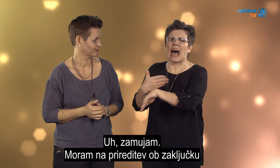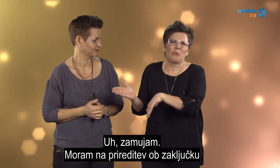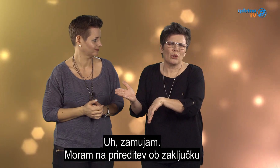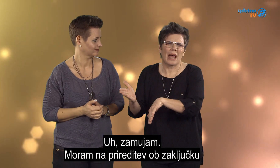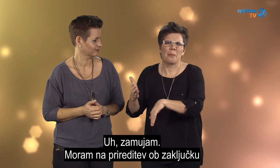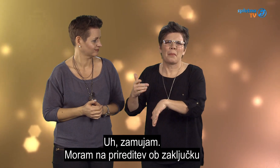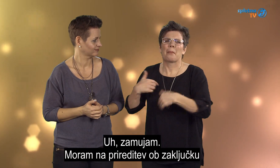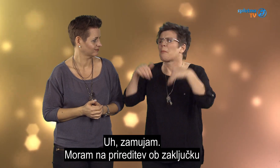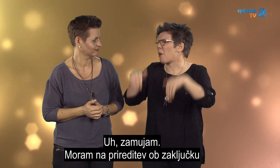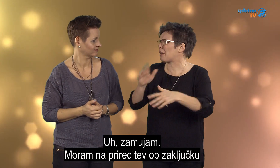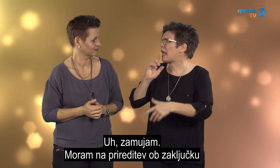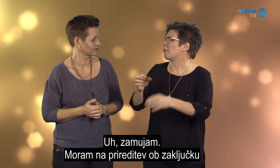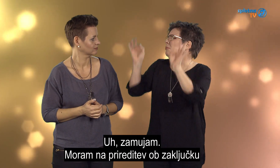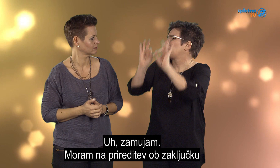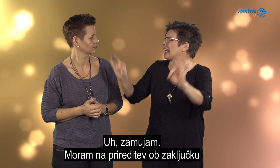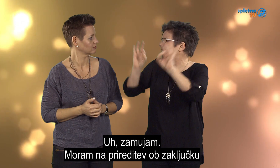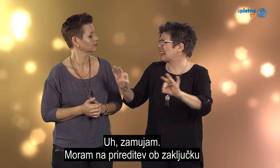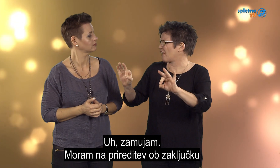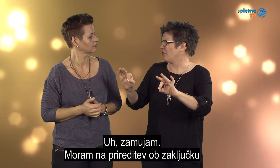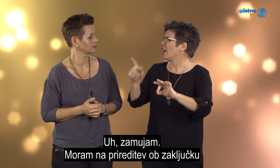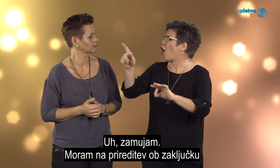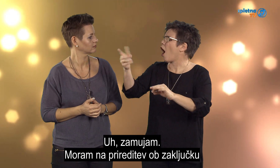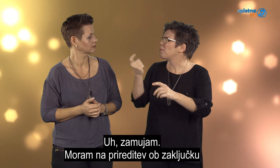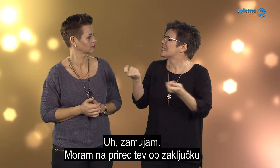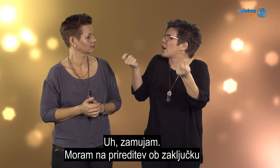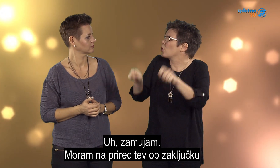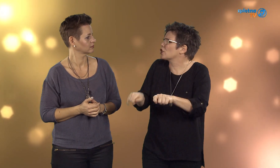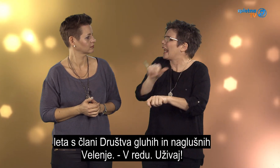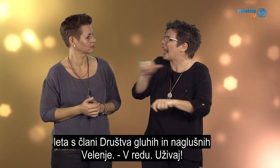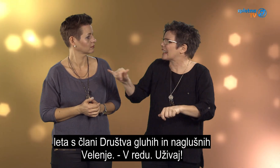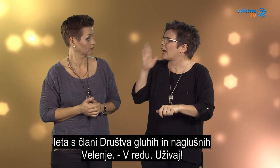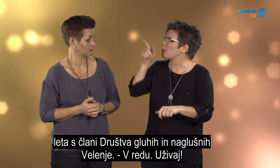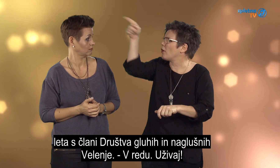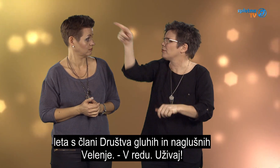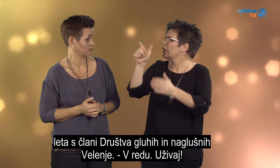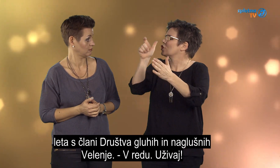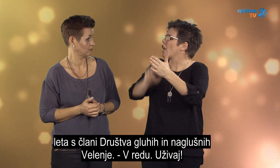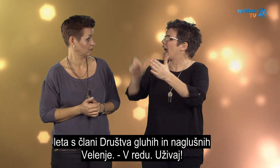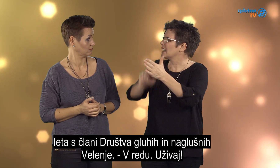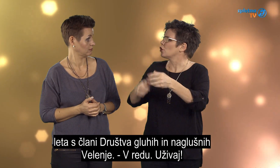Zamujam. Moram na prireditev ob zaključku leta s člani Društva gluhih in naglušnih Velenje.